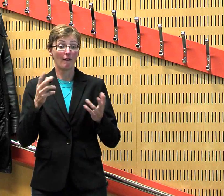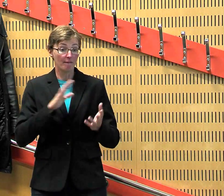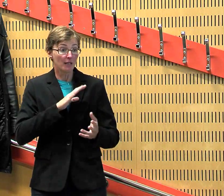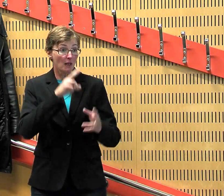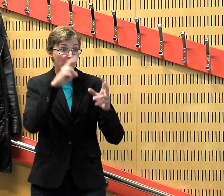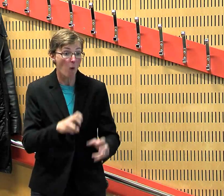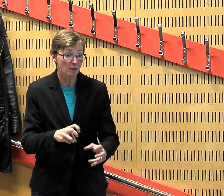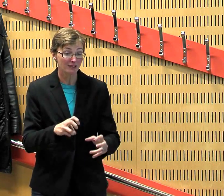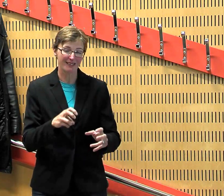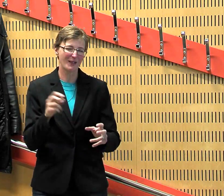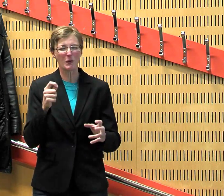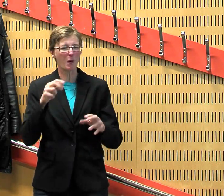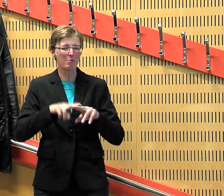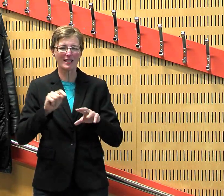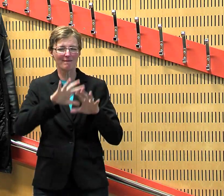tittar på förståelsen?